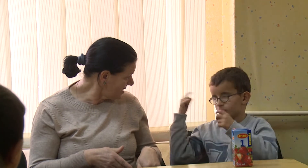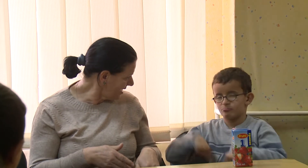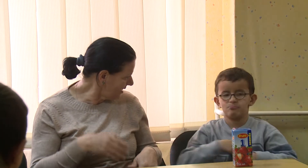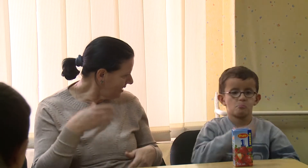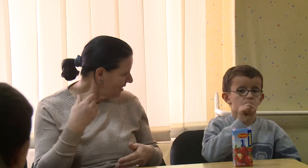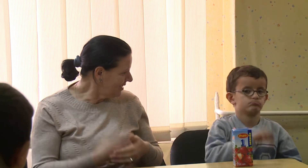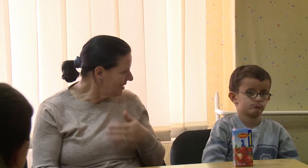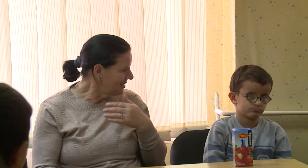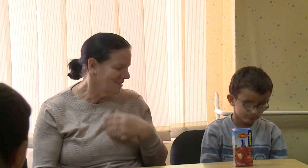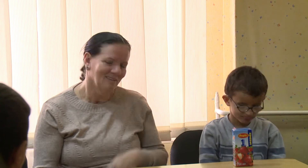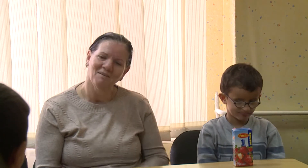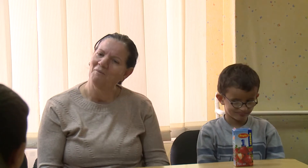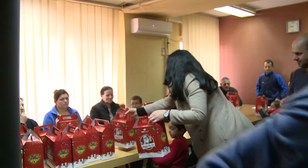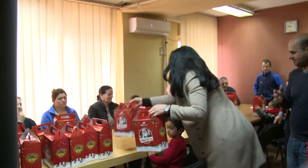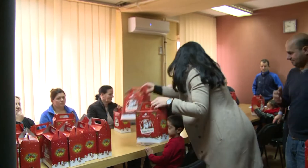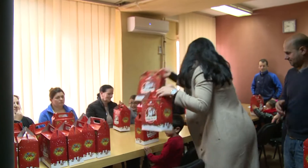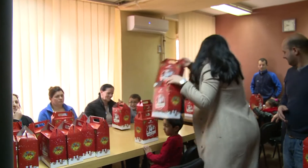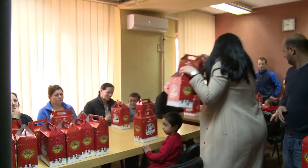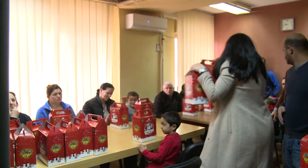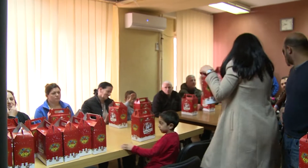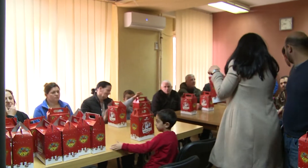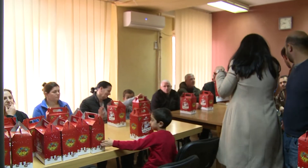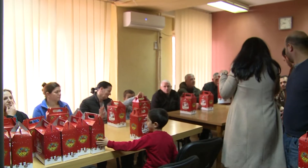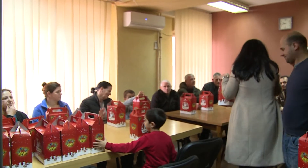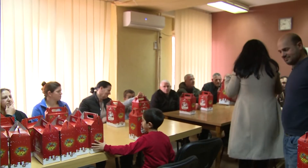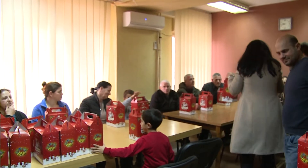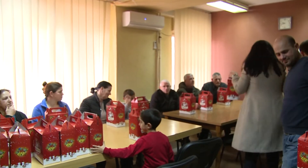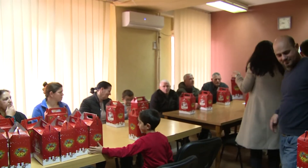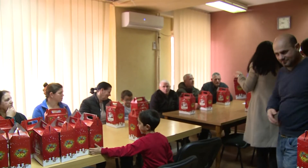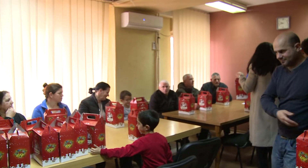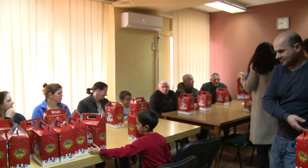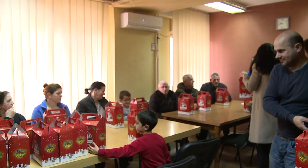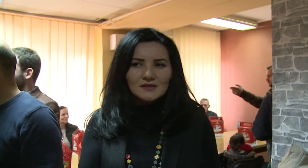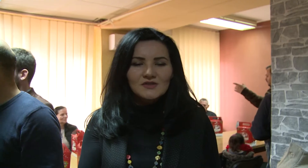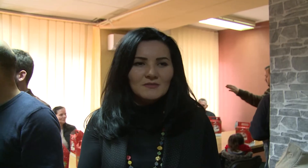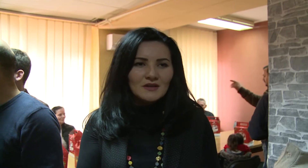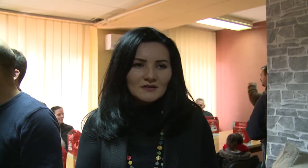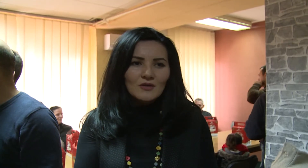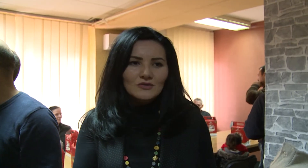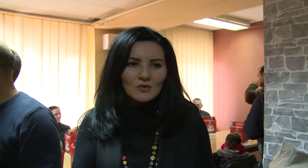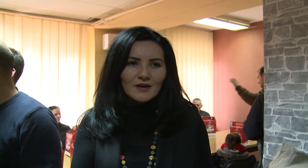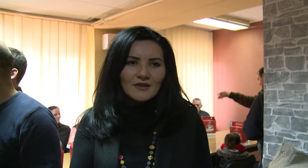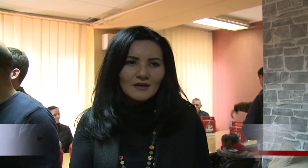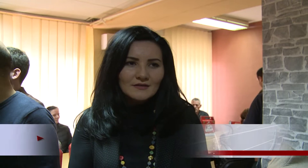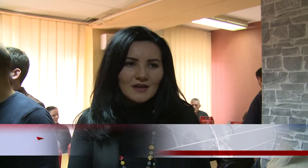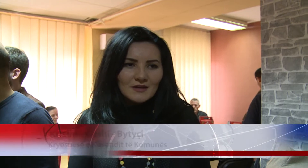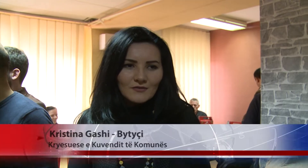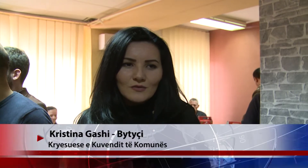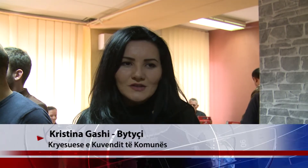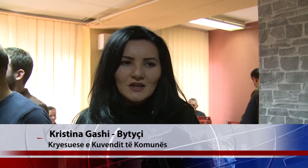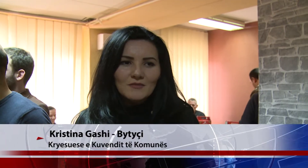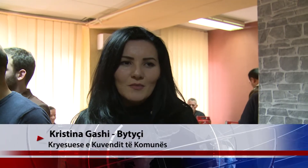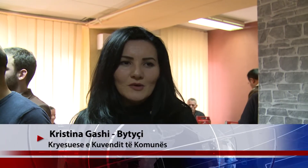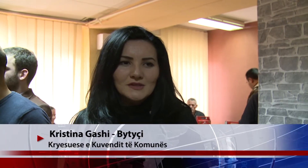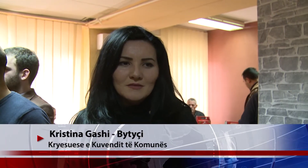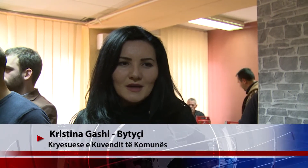gjitha shoqatat e tjera që mbrojnë të drejtat e personave me aftësi të kufizuara. Si kemi dakorduar dhe takimin e